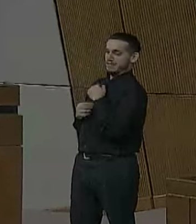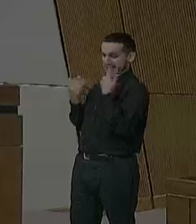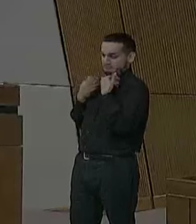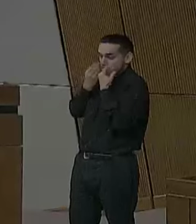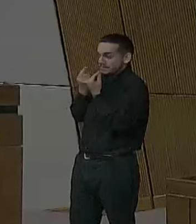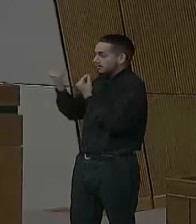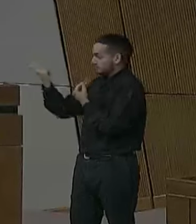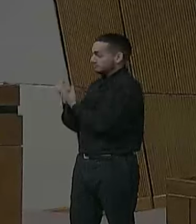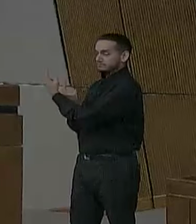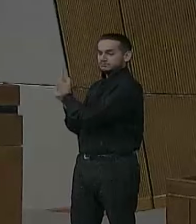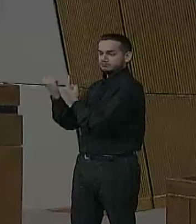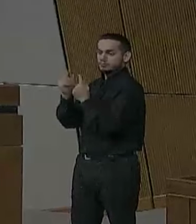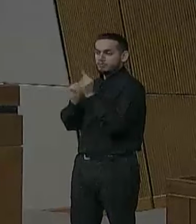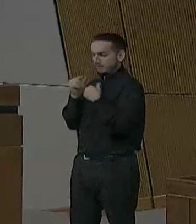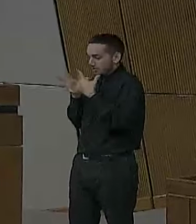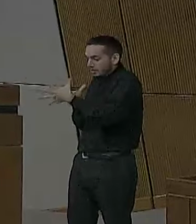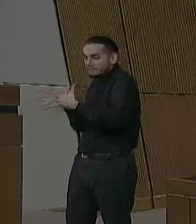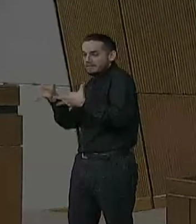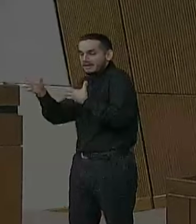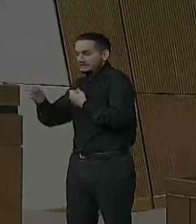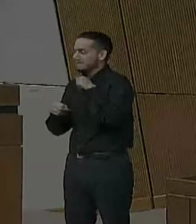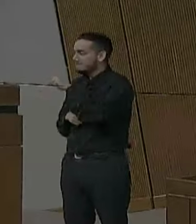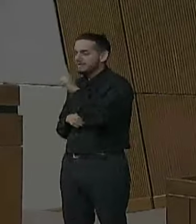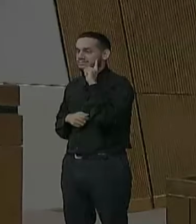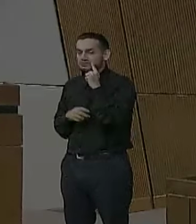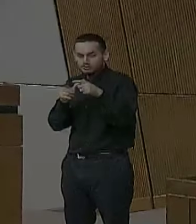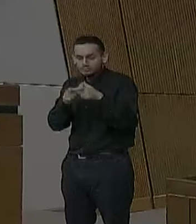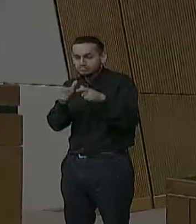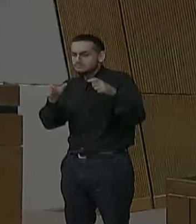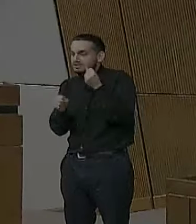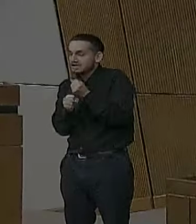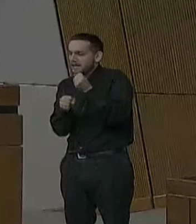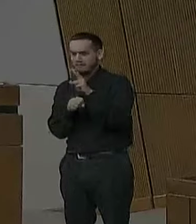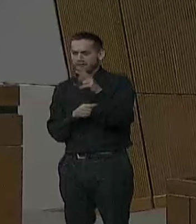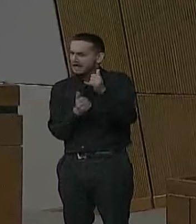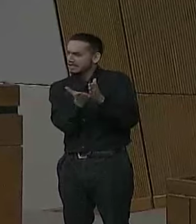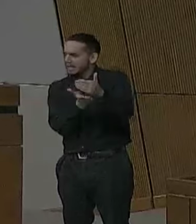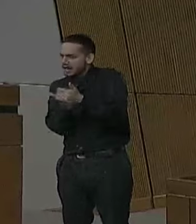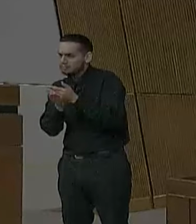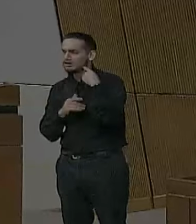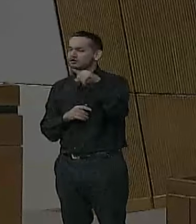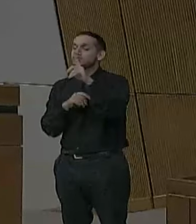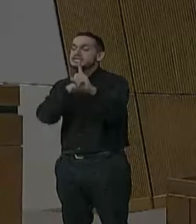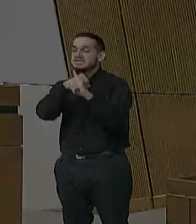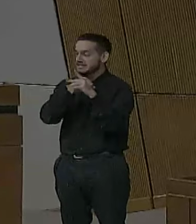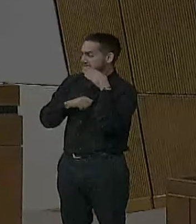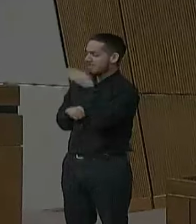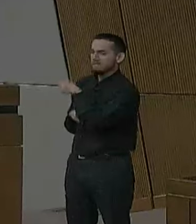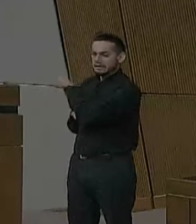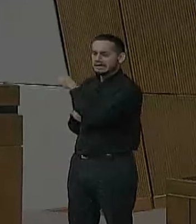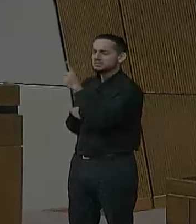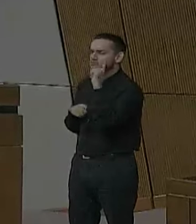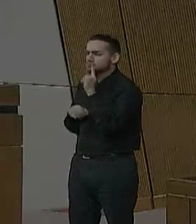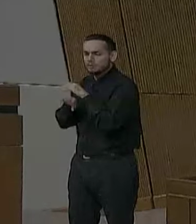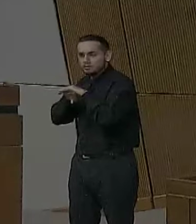intangibles como la empatía, como la menor rotación, que finalmente llevan a resultados económicos, pero